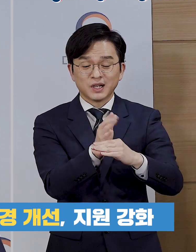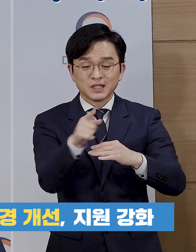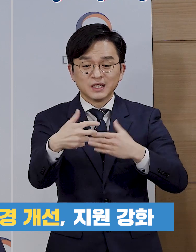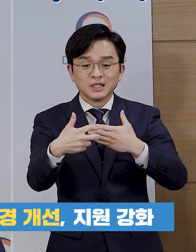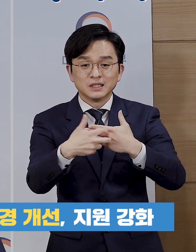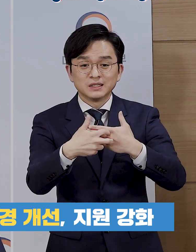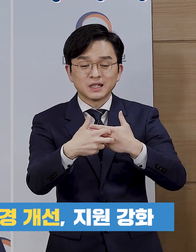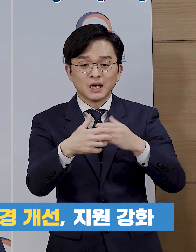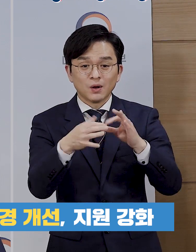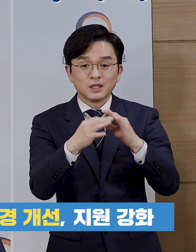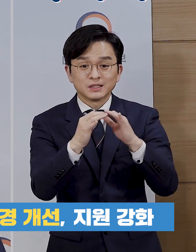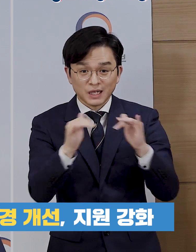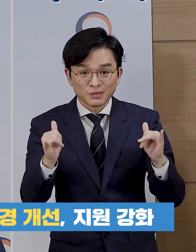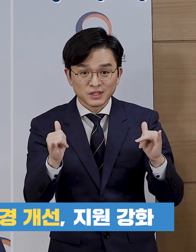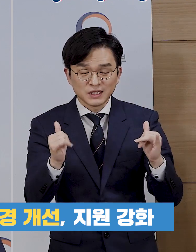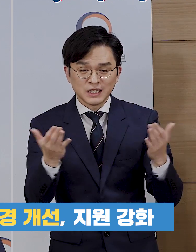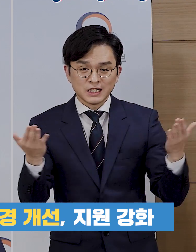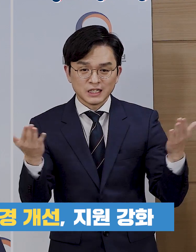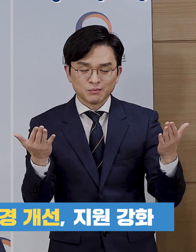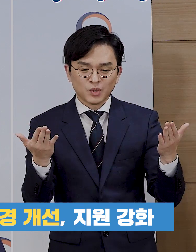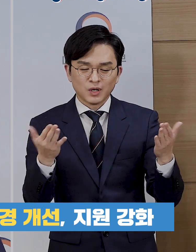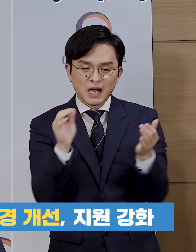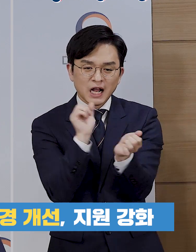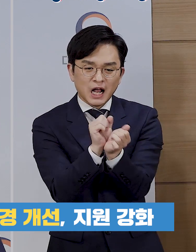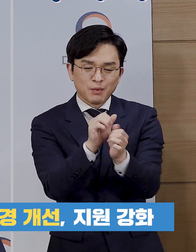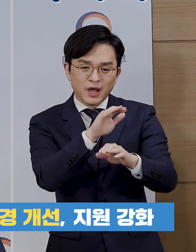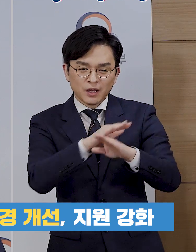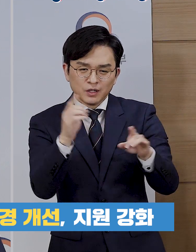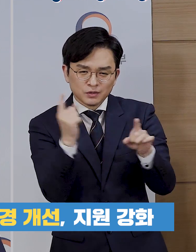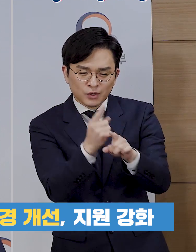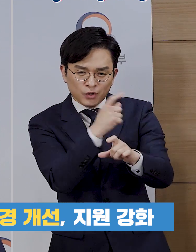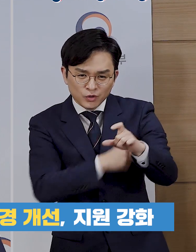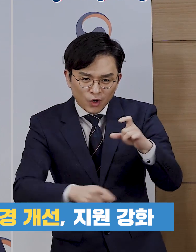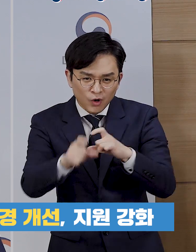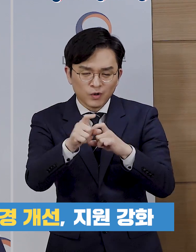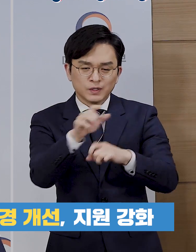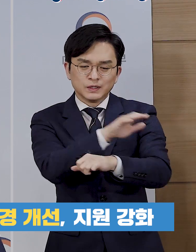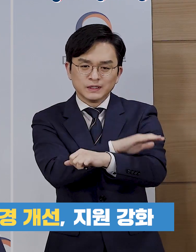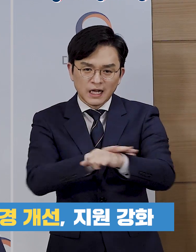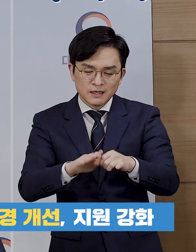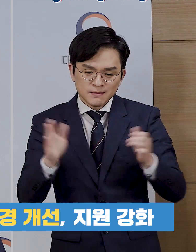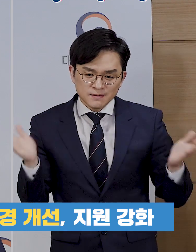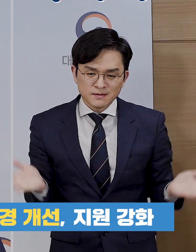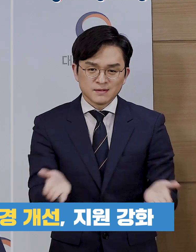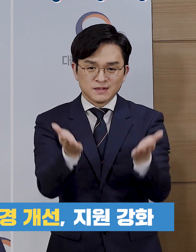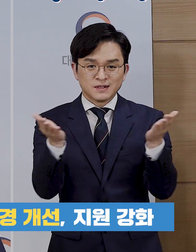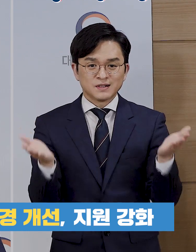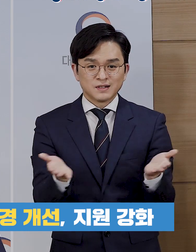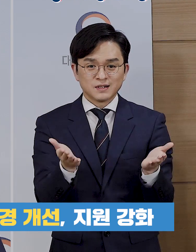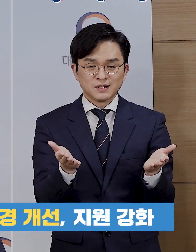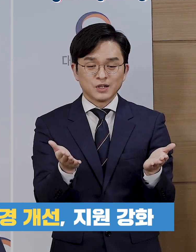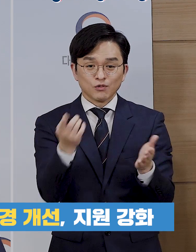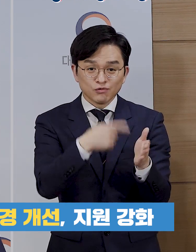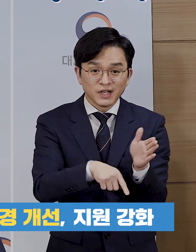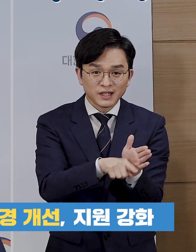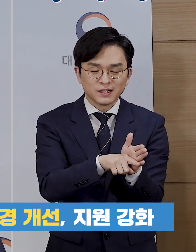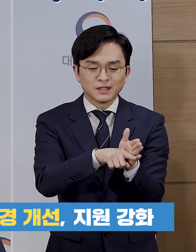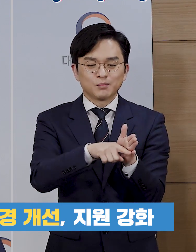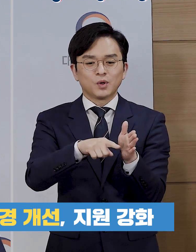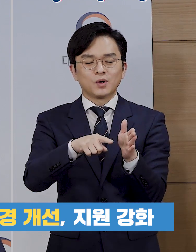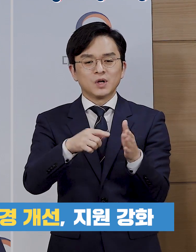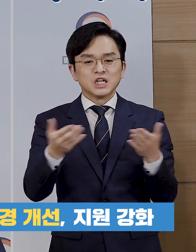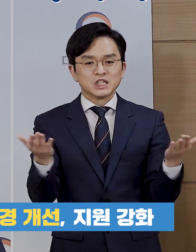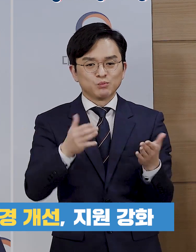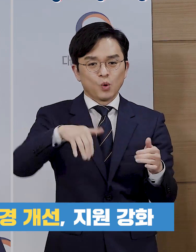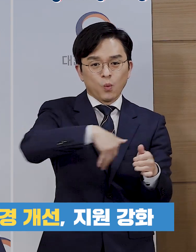최적의 환경에서 진료 역량을 발휘하고 지나친 가로나 피로를 겪지 않도록 근무 환경을 개선하고